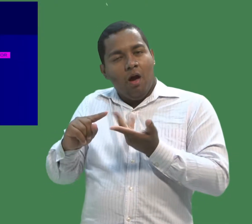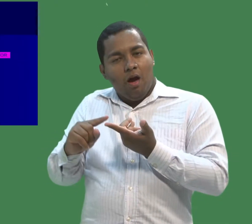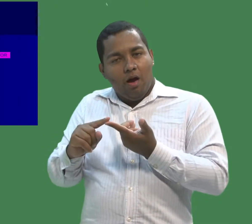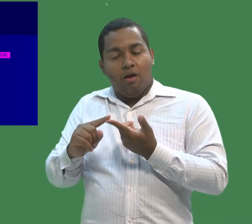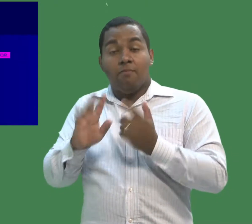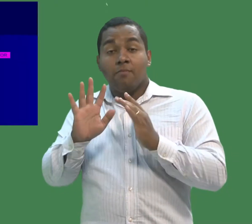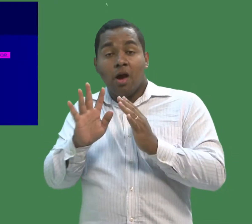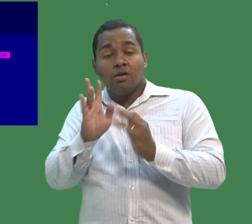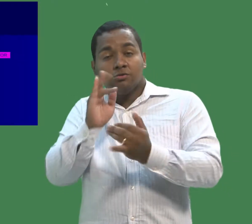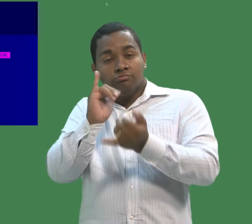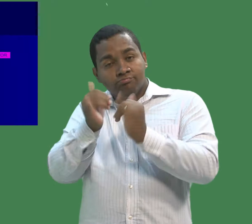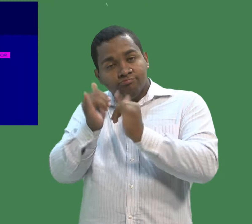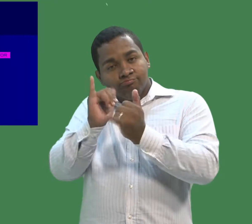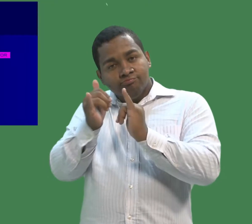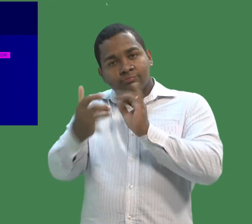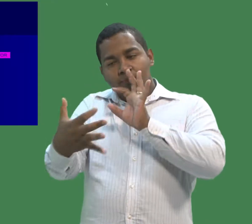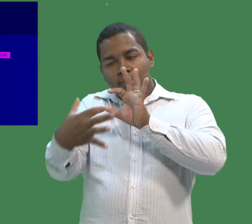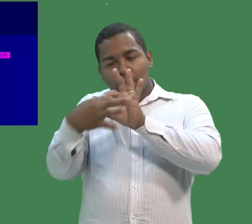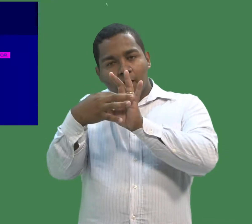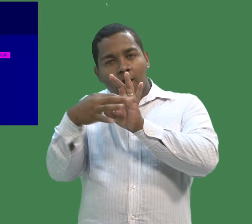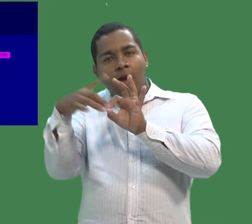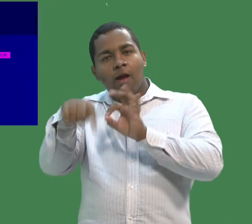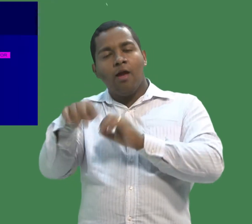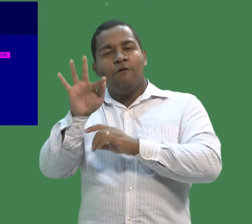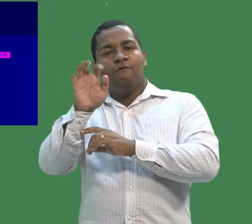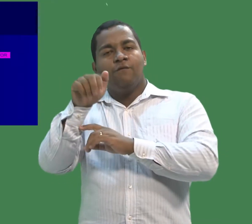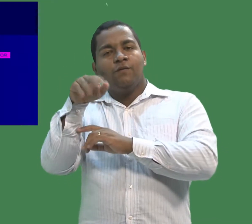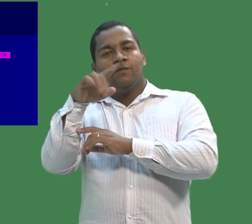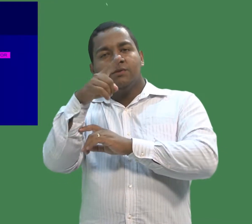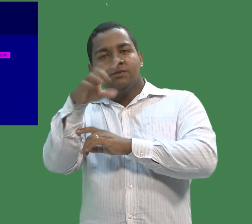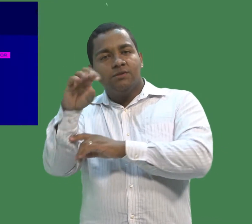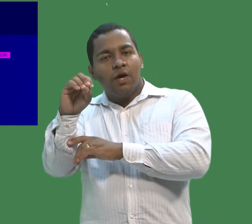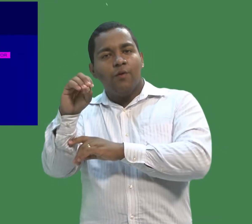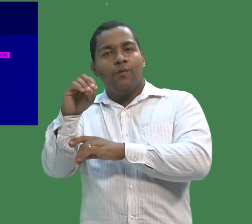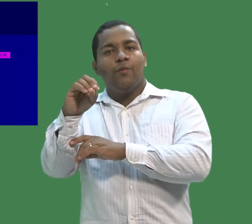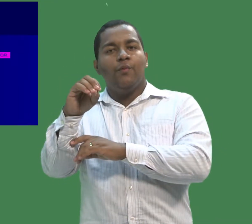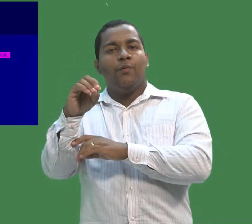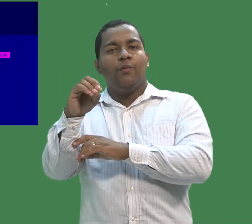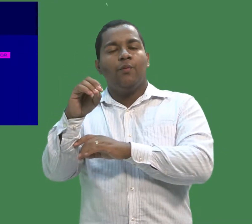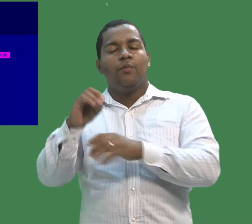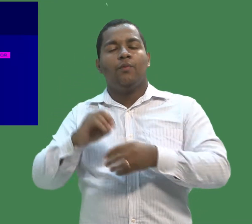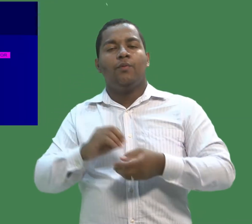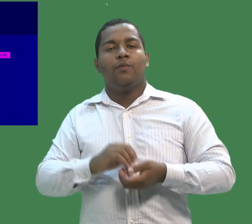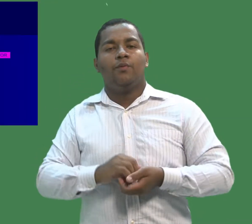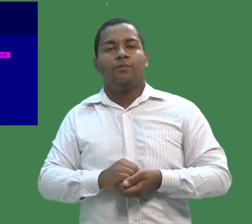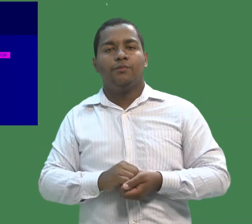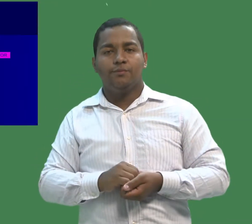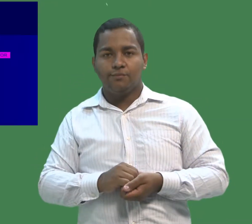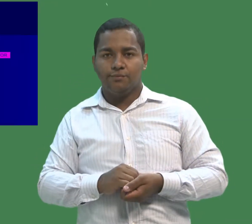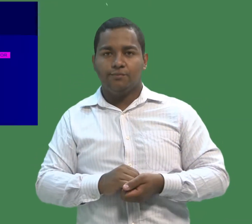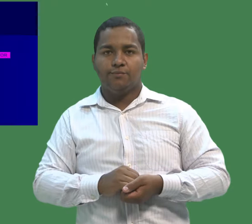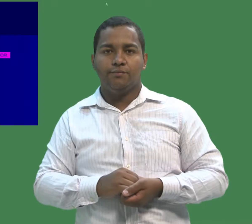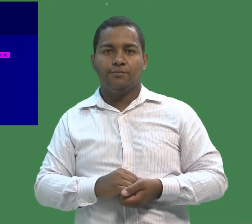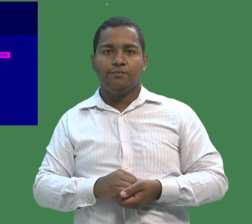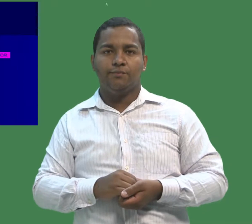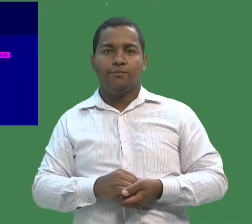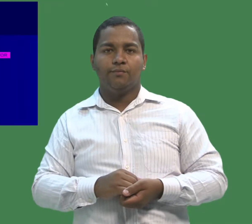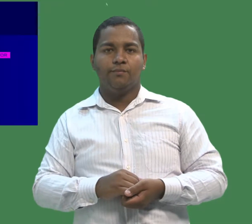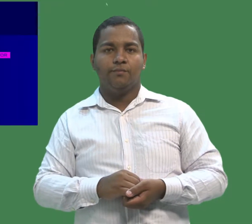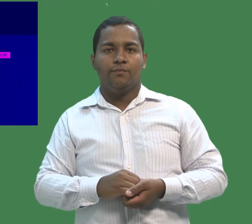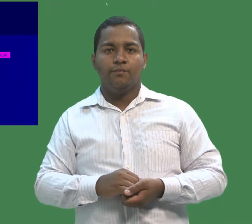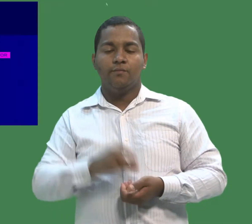seu desejo. A mensagem, por sua vez, ela está ligada à função